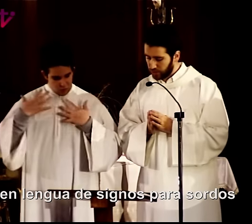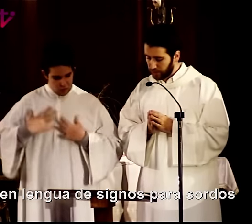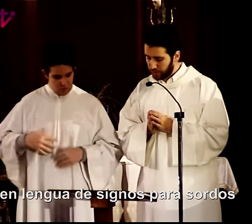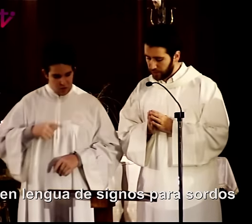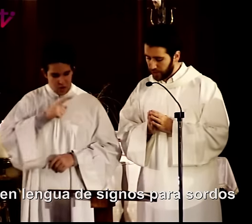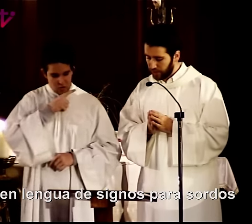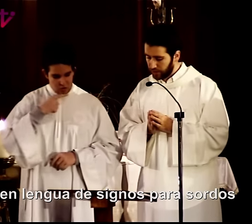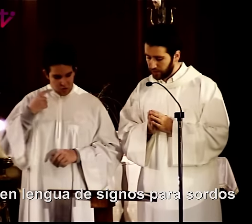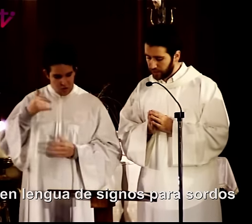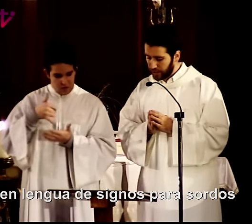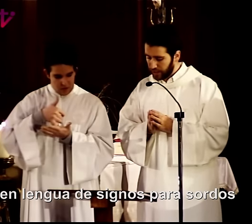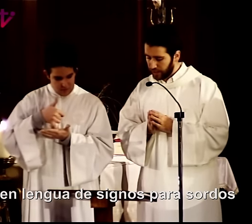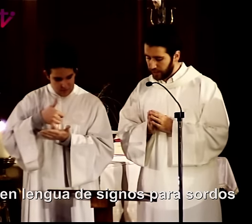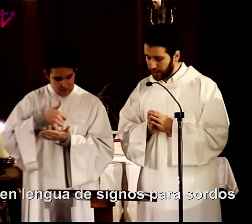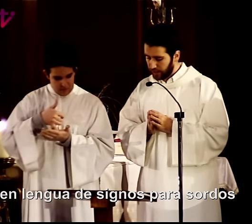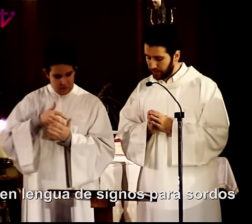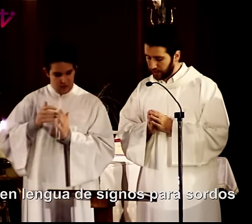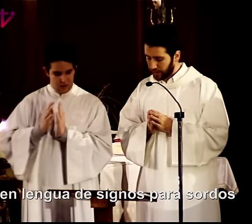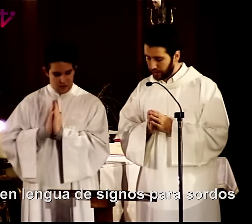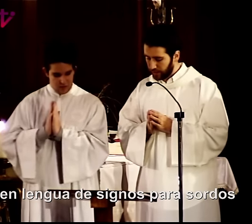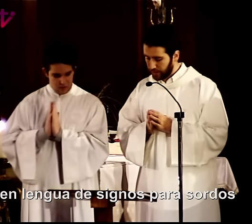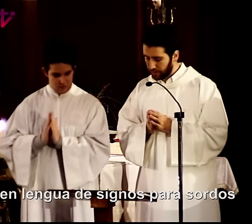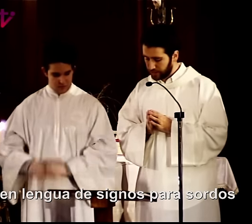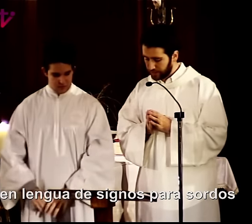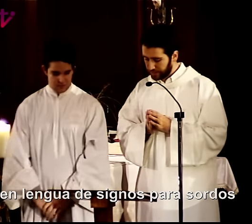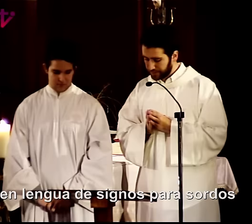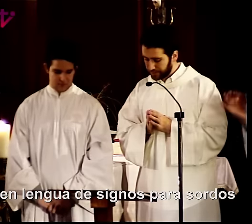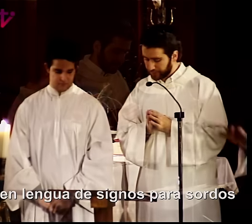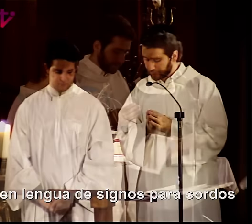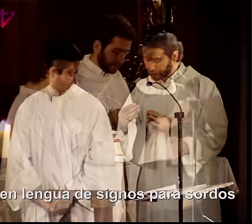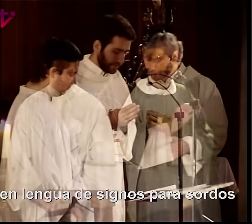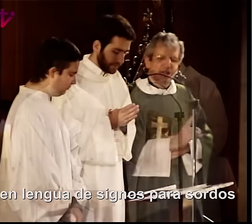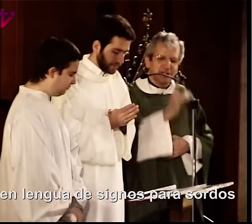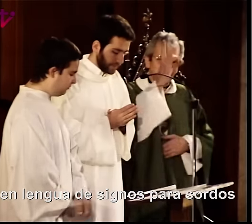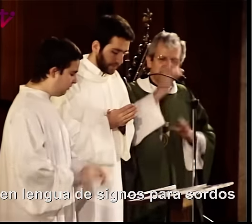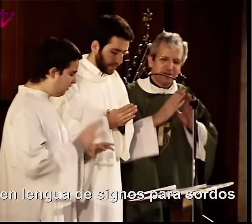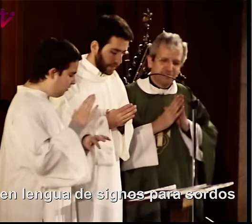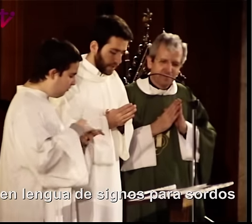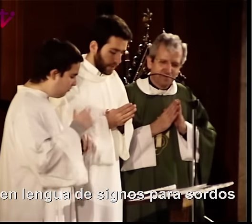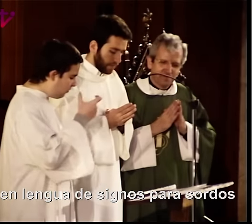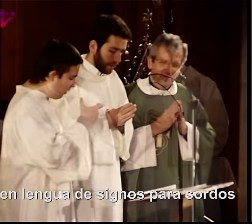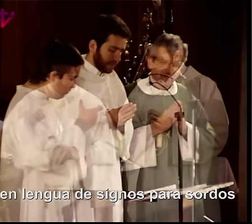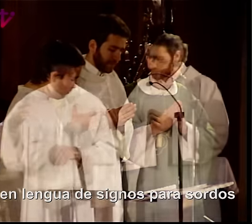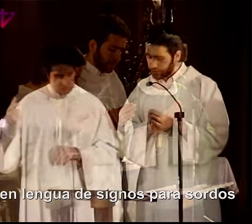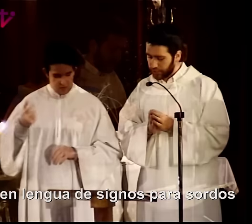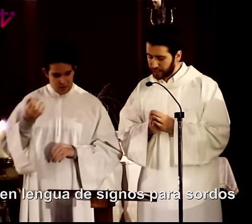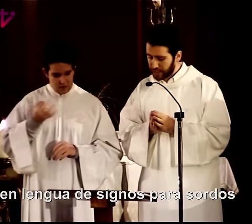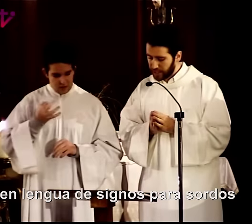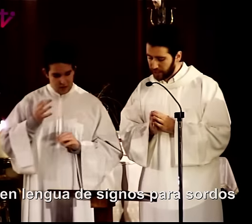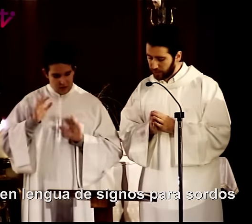cuerpo el dolor y la debilidad, oremos. Te lo pedimos, Señor. Por las personas que están al cuidado